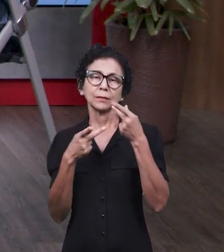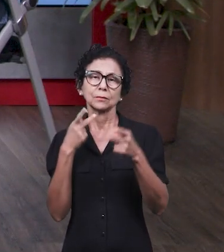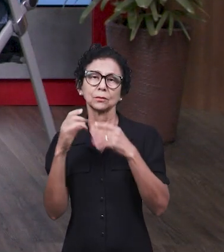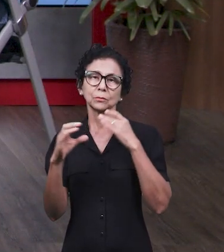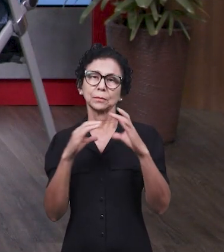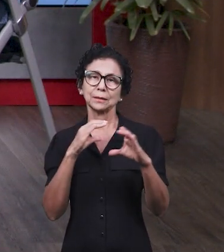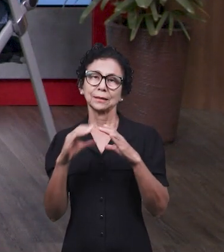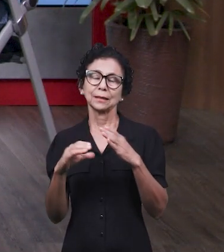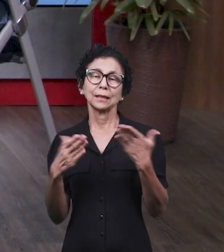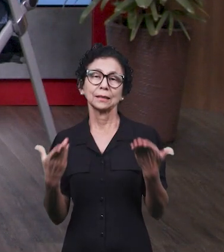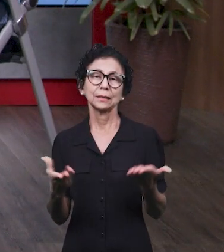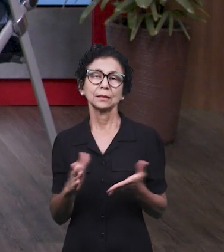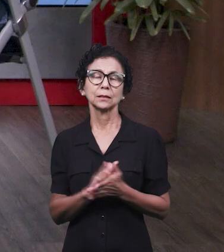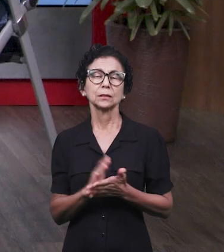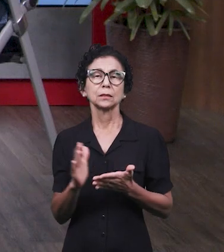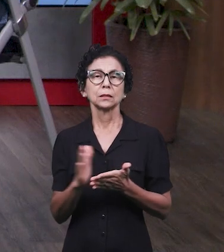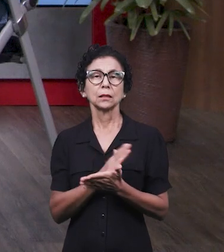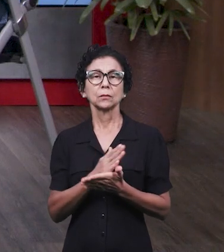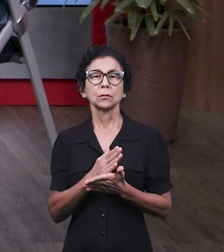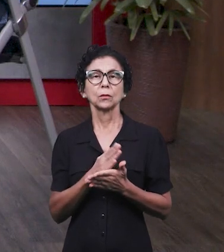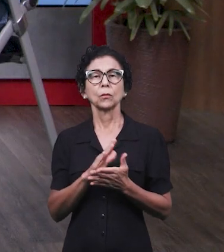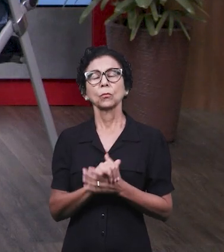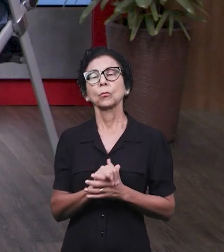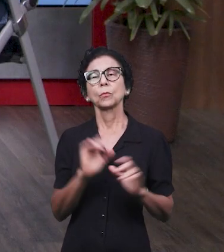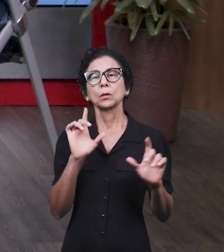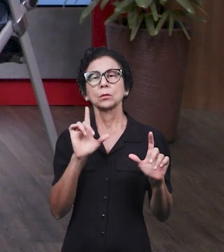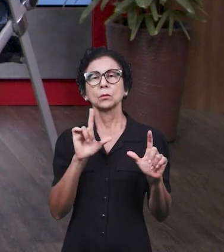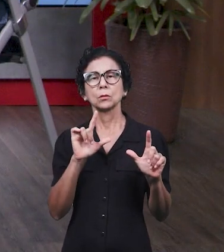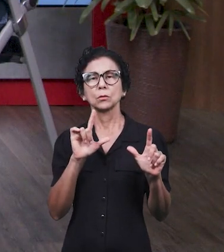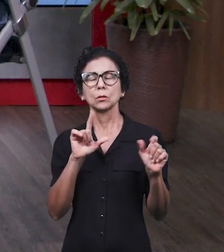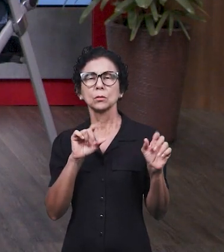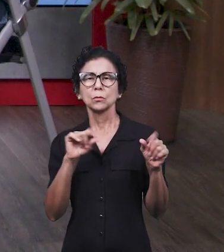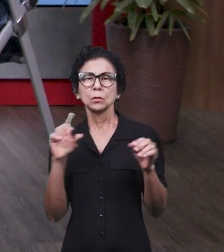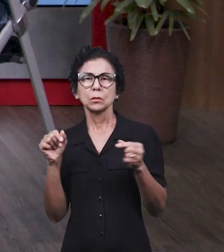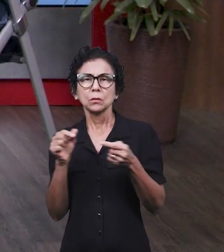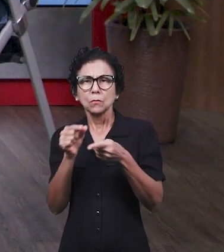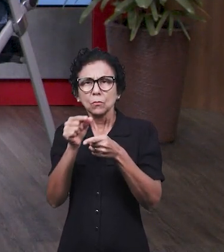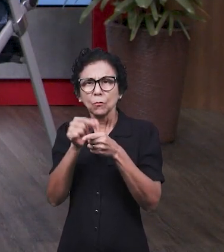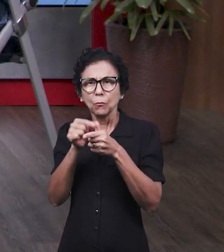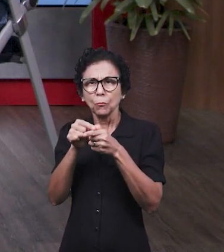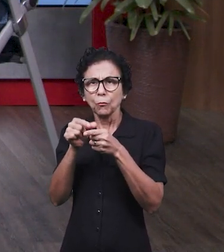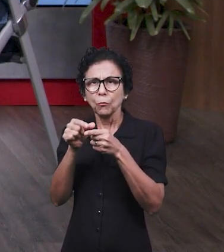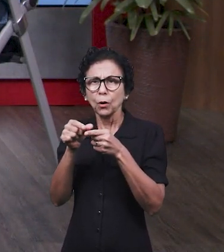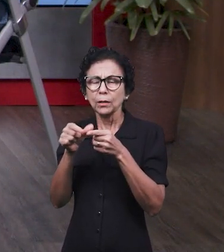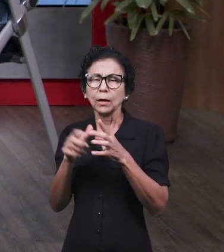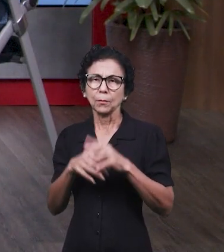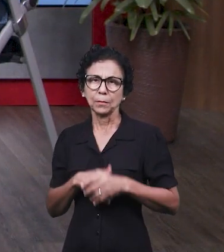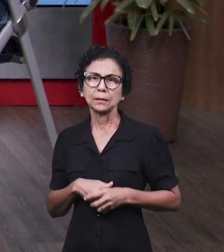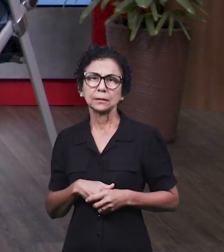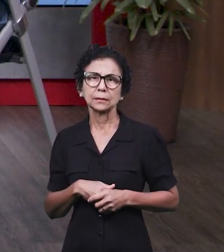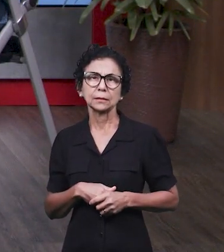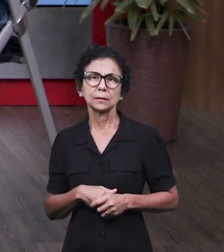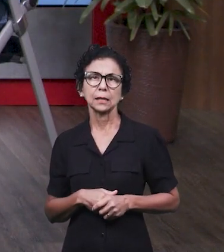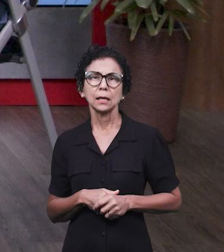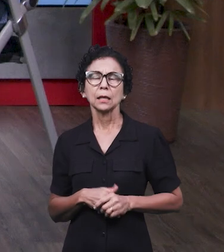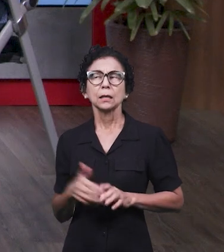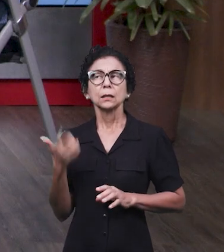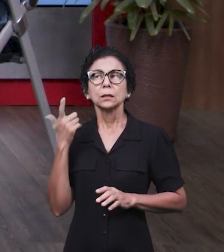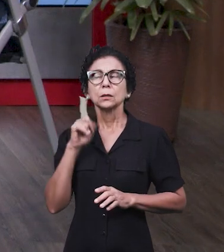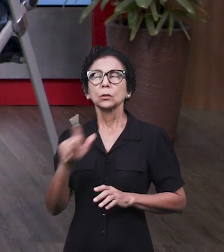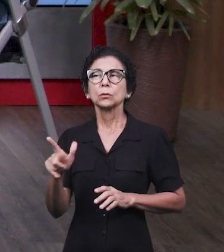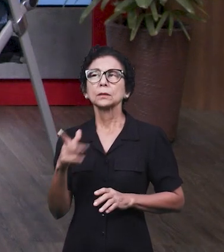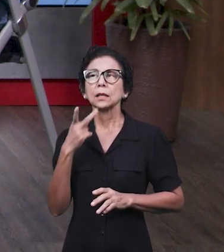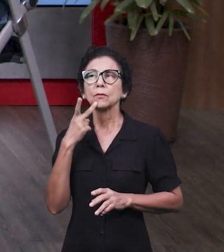às vezes, alguns sons da fala, a gente diz, né, na fonoaudiologia, de fonemas. Ai, meu filho não fala direito, ele não consegue falar, às vezes,